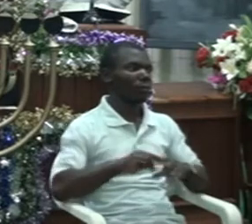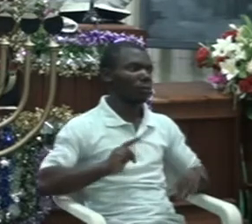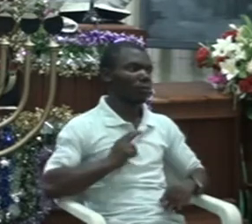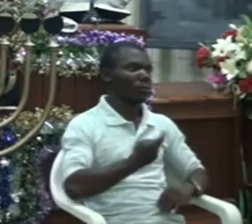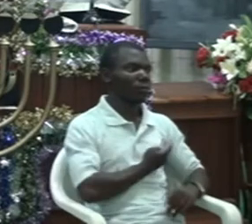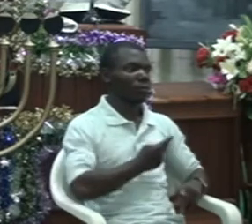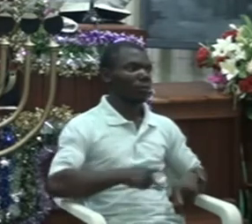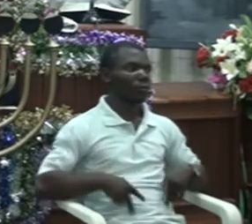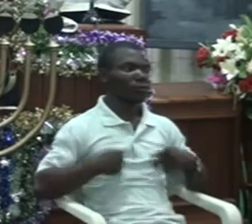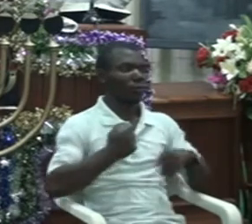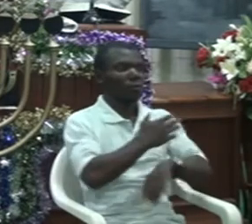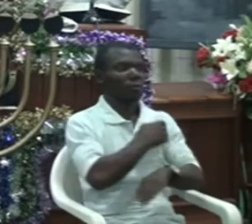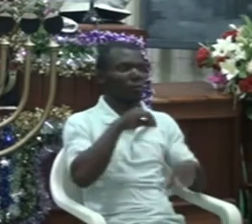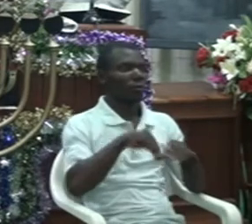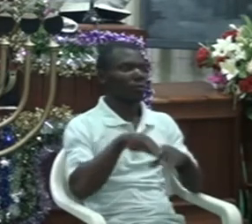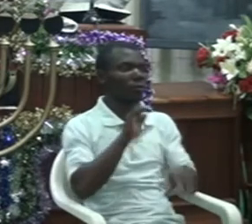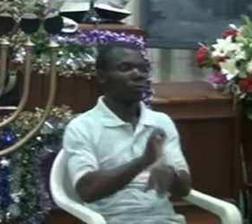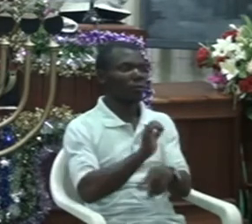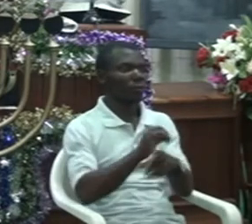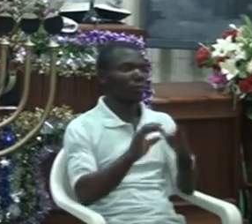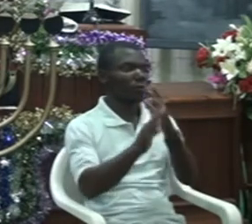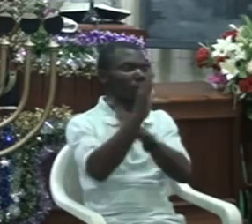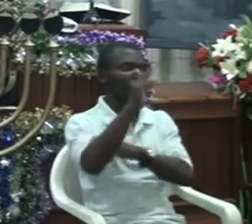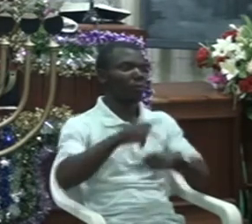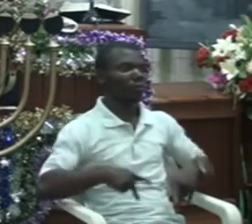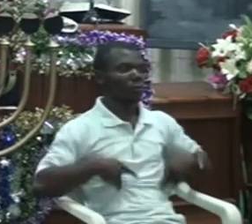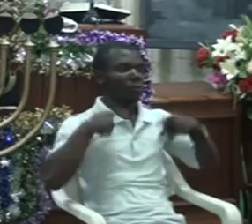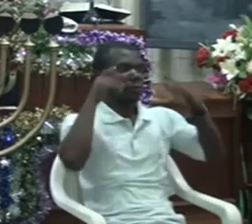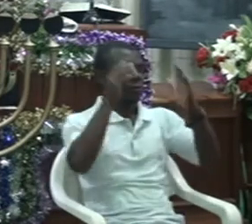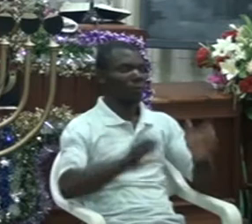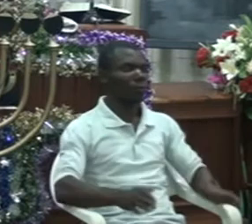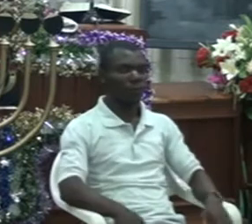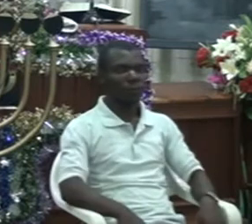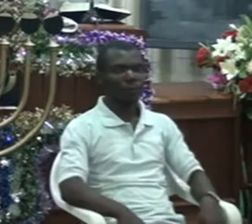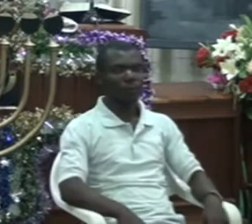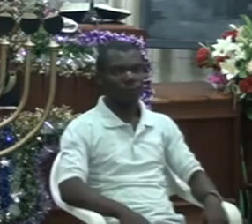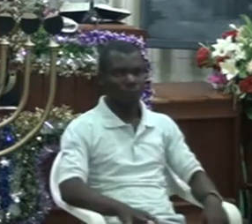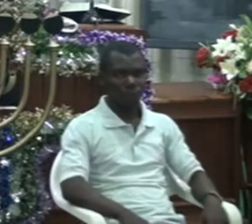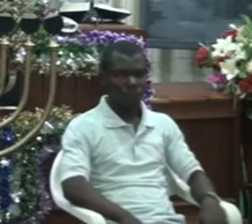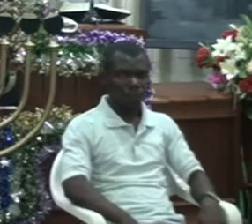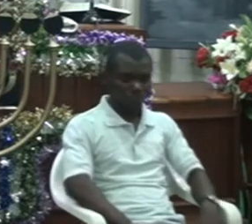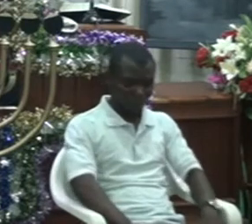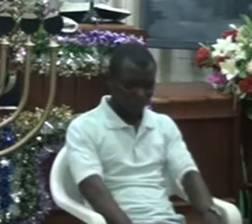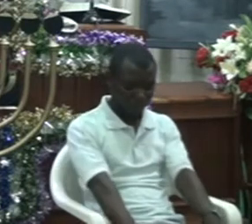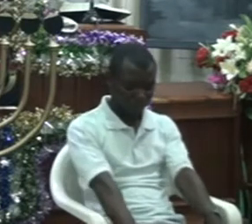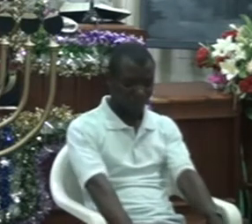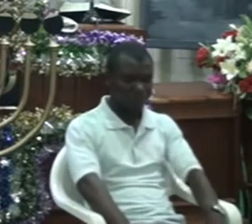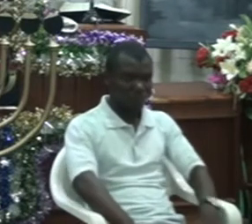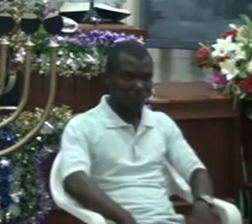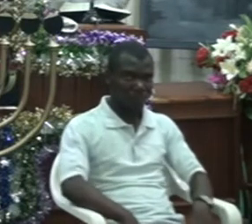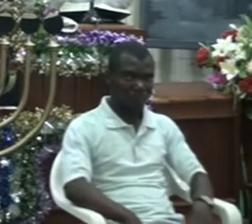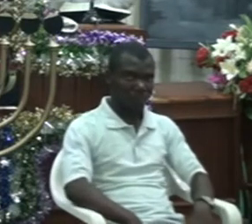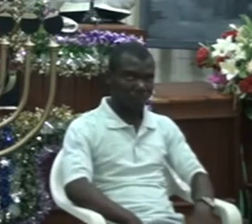dans l'église du Dieu vivant. Tu piganishe zambi katika maisha yetu na katika kanisa la Mungu aliye hai.